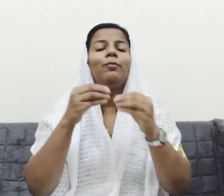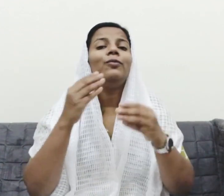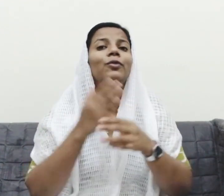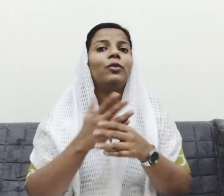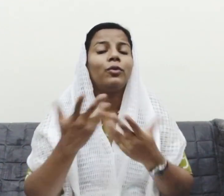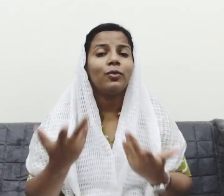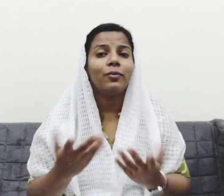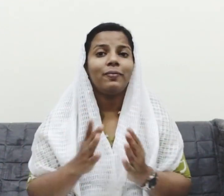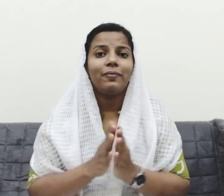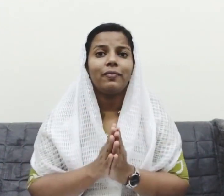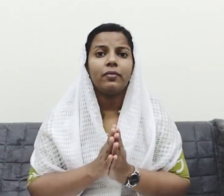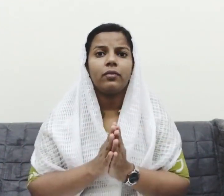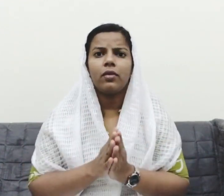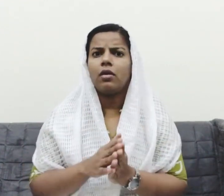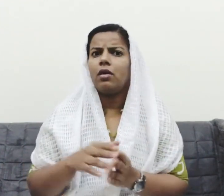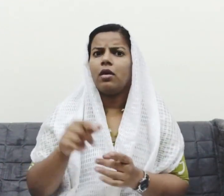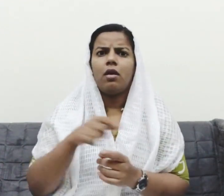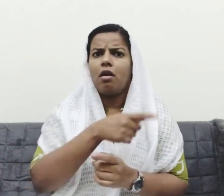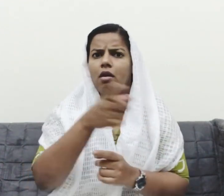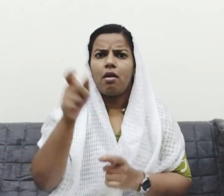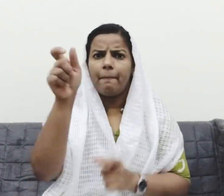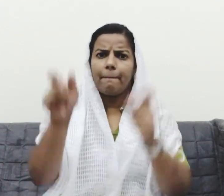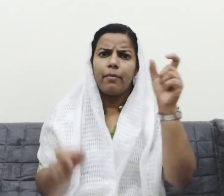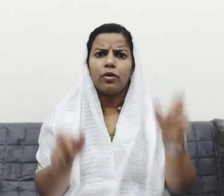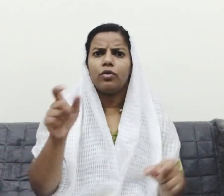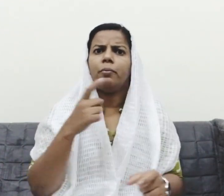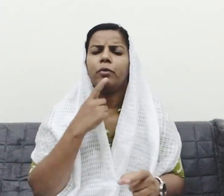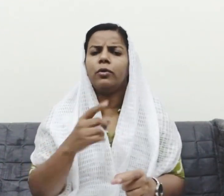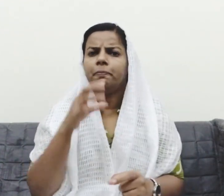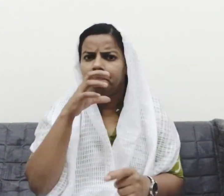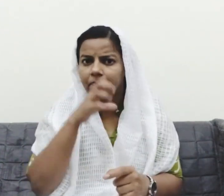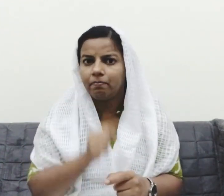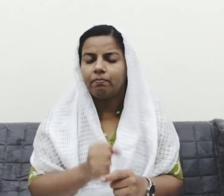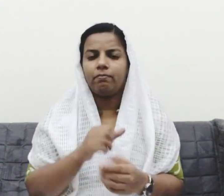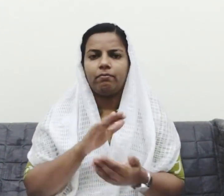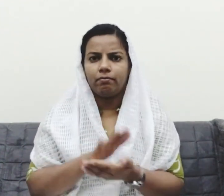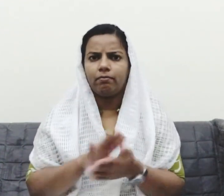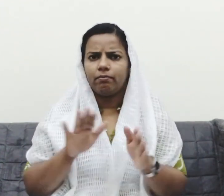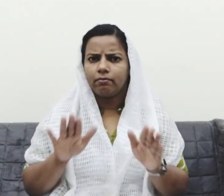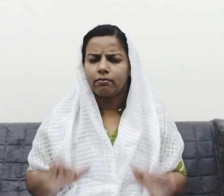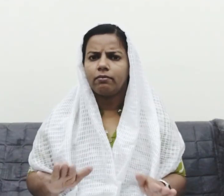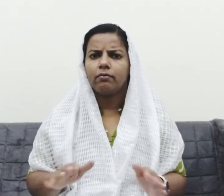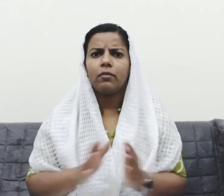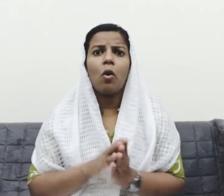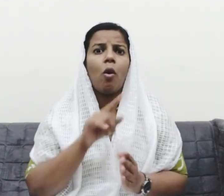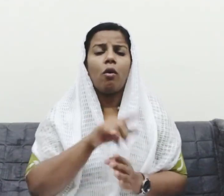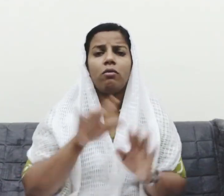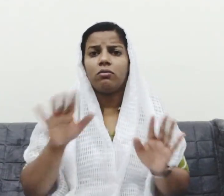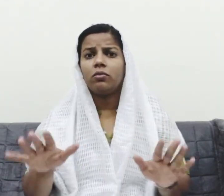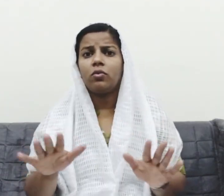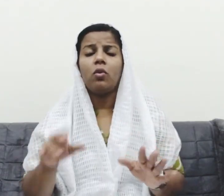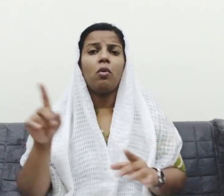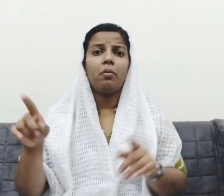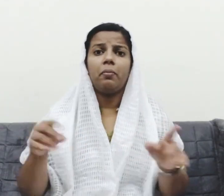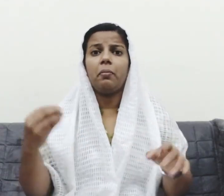കാലേബ് ജനത്തെ അമർത്തി എന്ന് പറഞ്ഞാൽ അവരെ മിണ്ടാതാക്കി എന്നാ അതിൻ്റെ അർത്ഥം. ഇത് അയ്യോ അവിടെ അങ്ങനുണ്ട്, ഇവിടെ